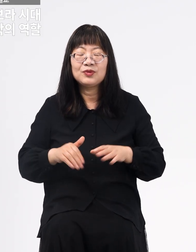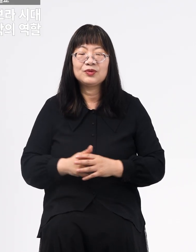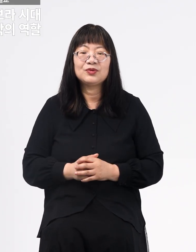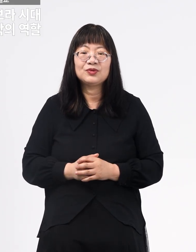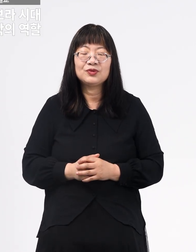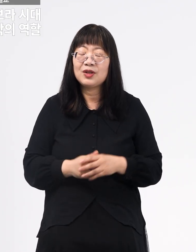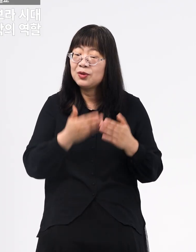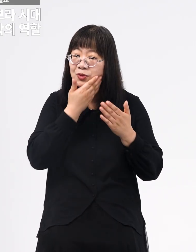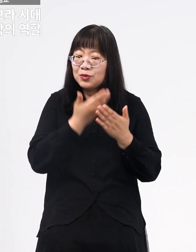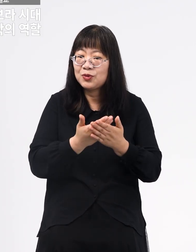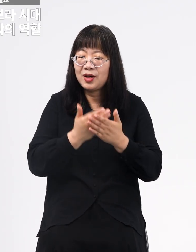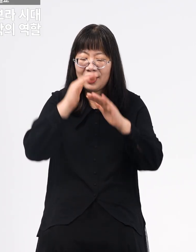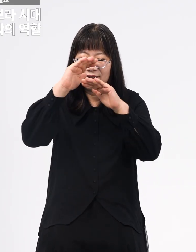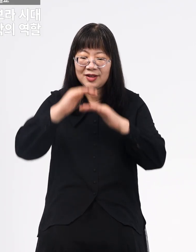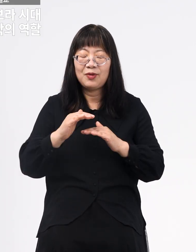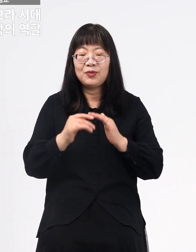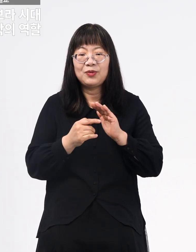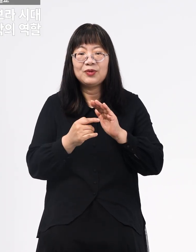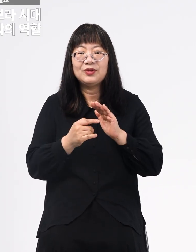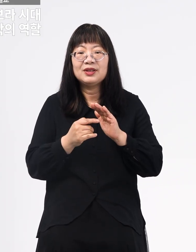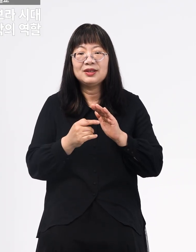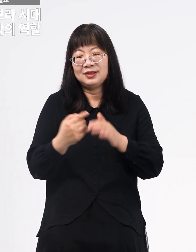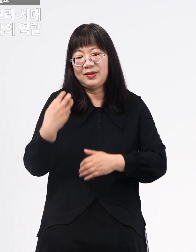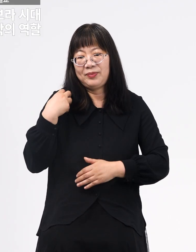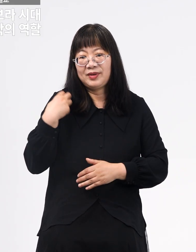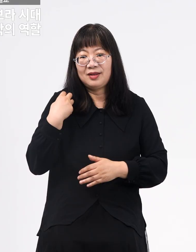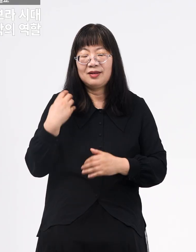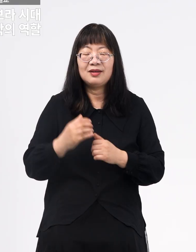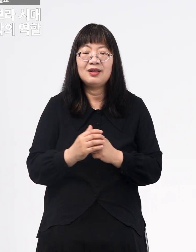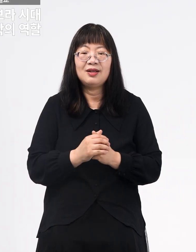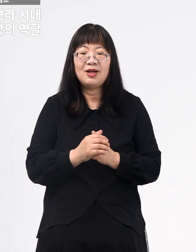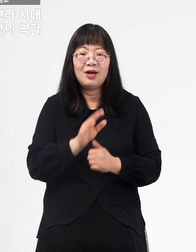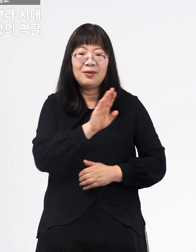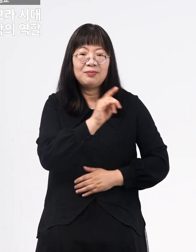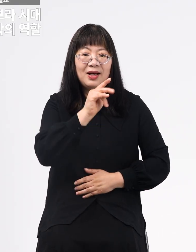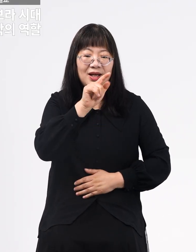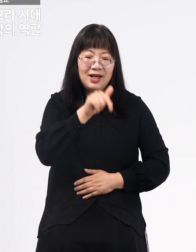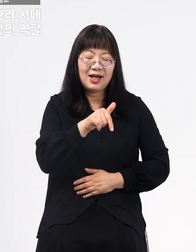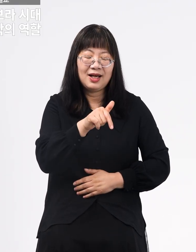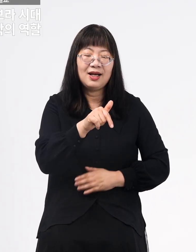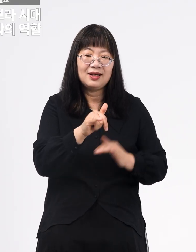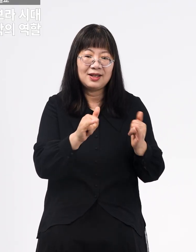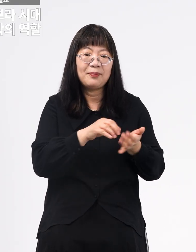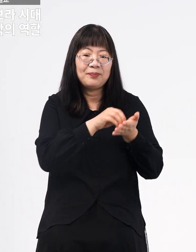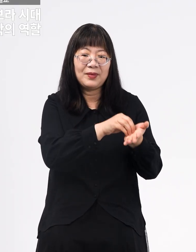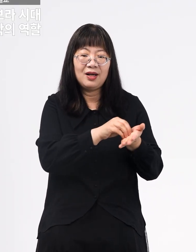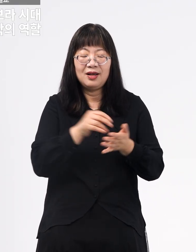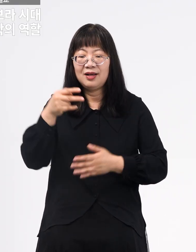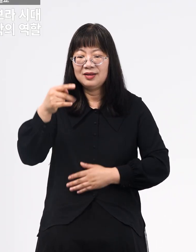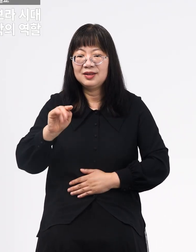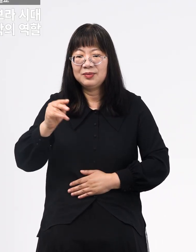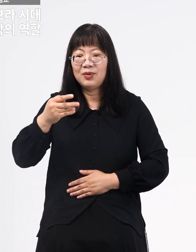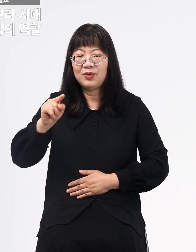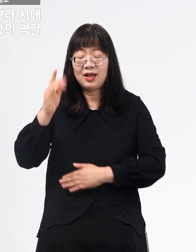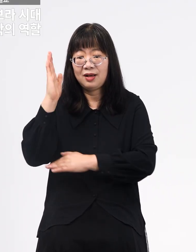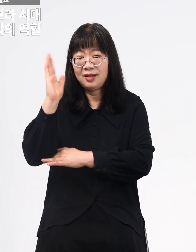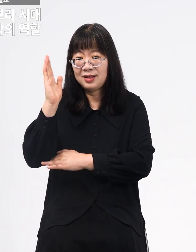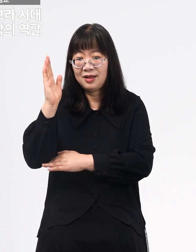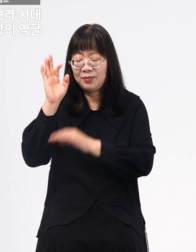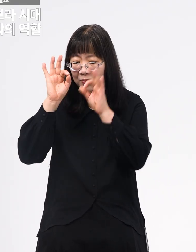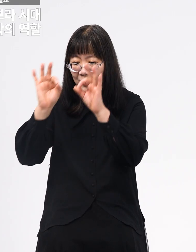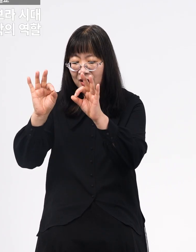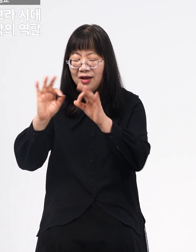축을 담당한 바락이라는 인물이 등장을 합니다. 드보라의 이야기를 통해서는